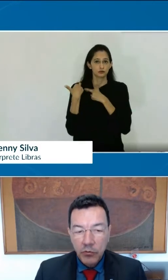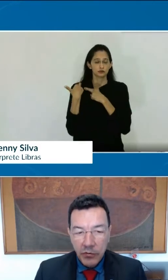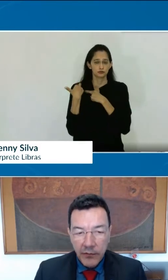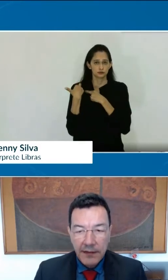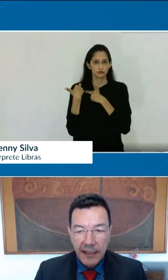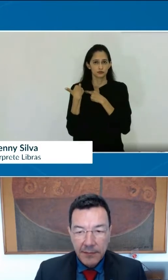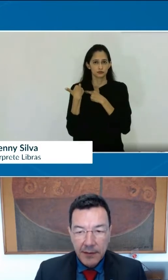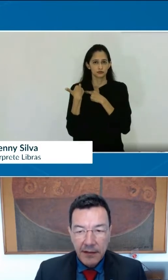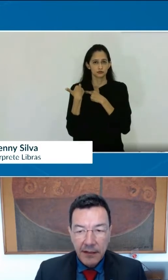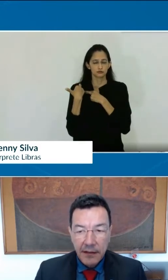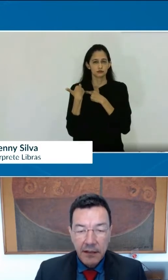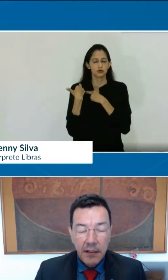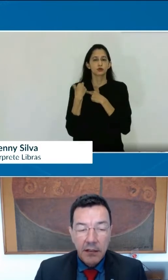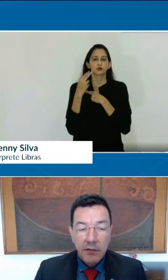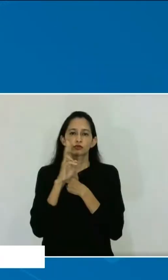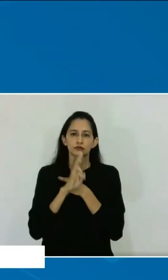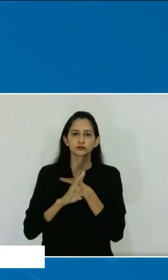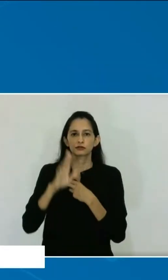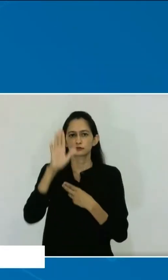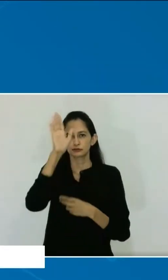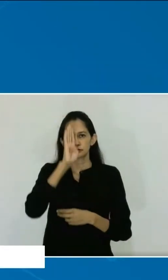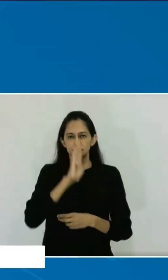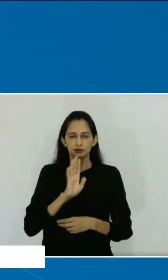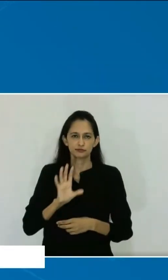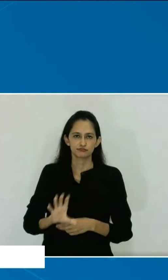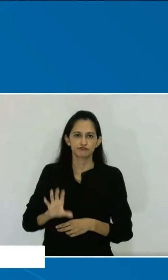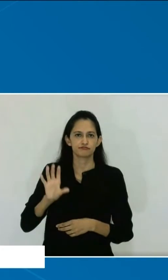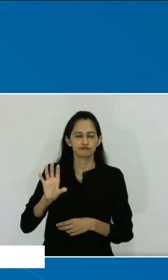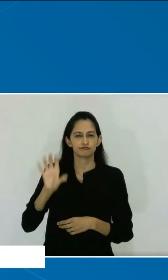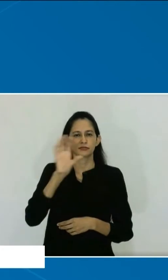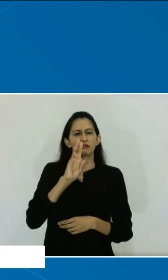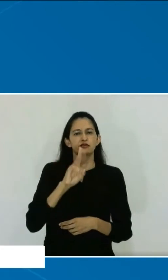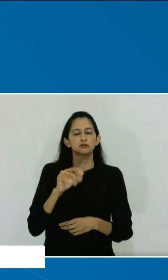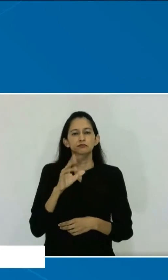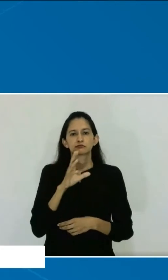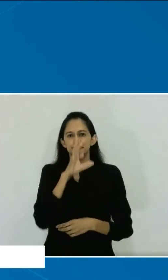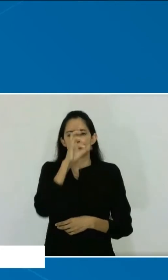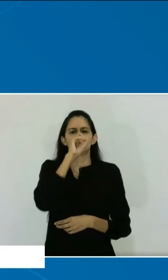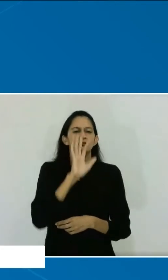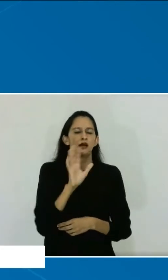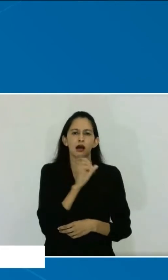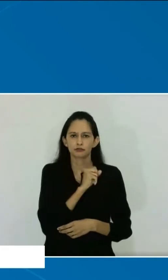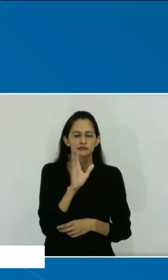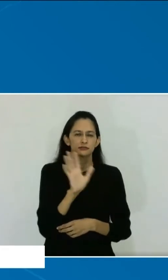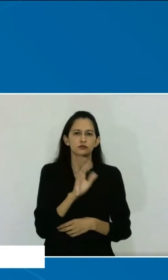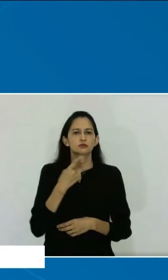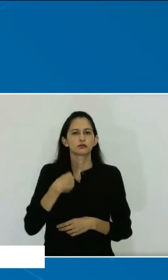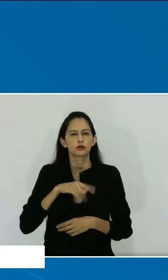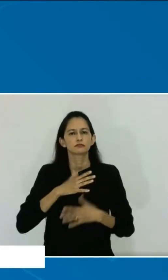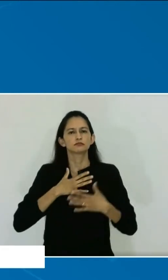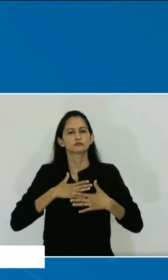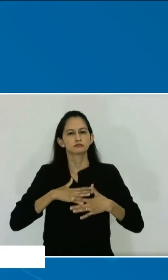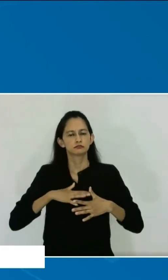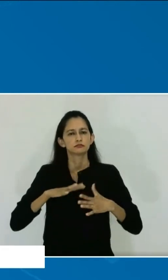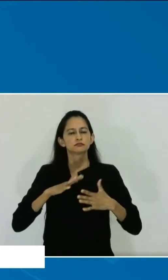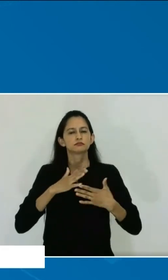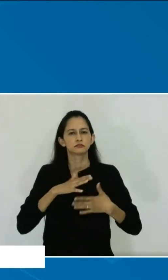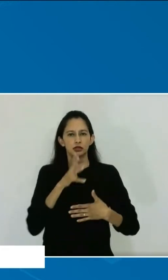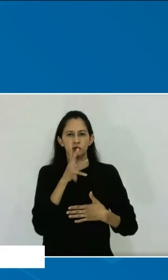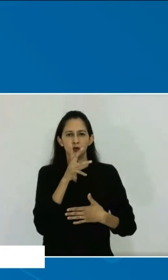pelo conjunto de universidades brasileiras. De forma gradativa, né? Nós demoramos um pouquinho